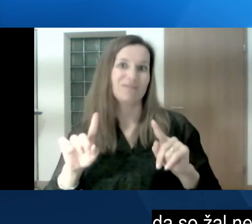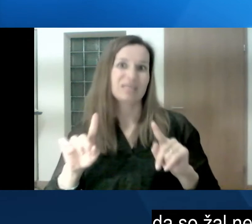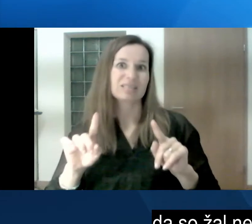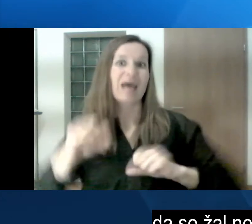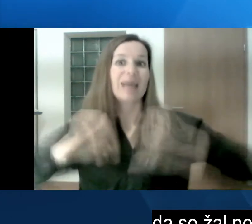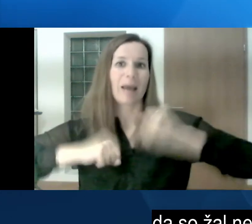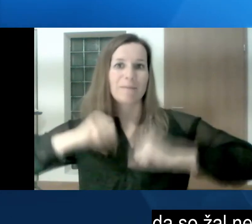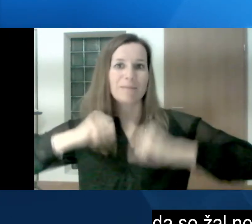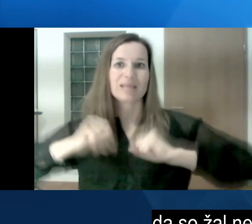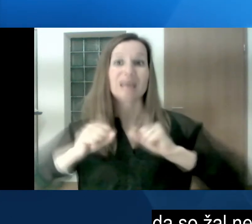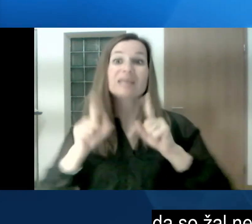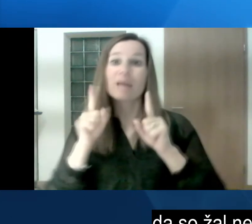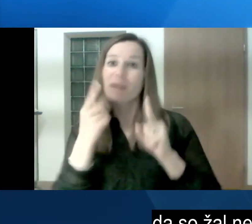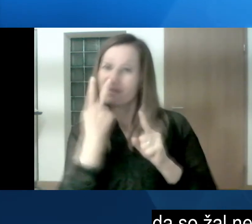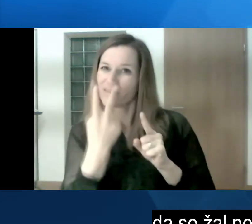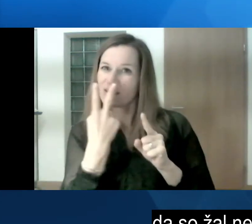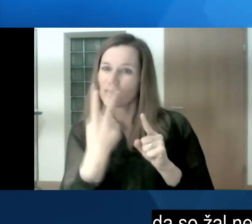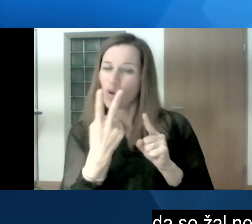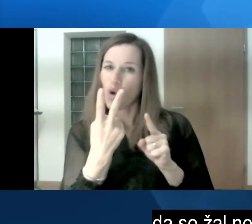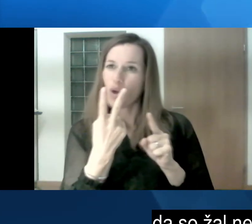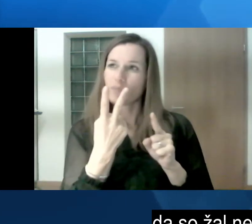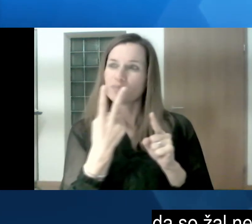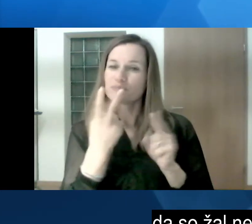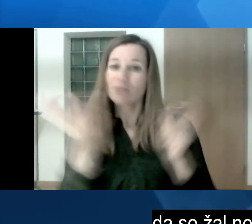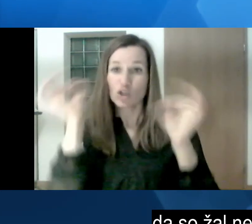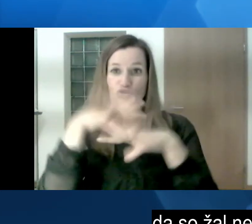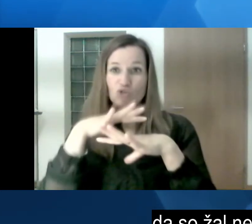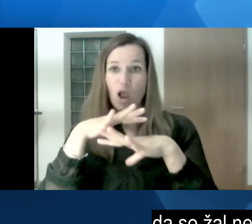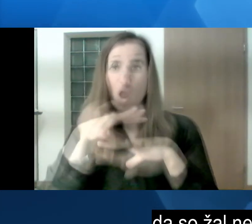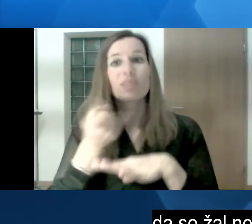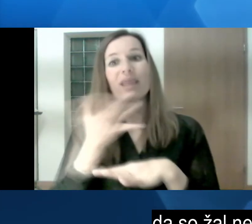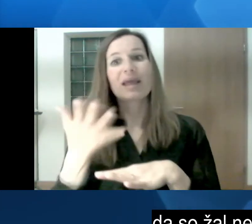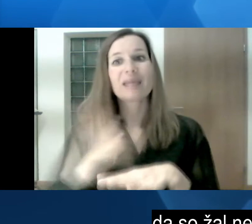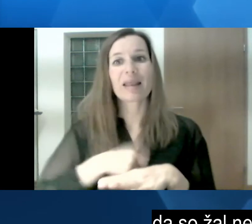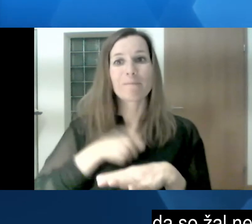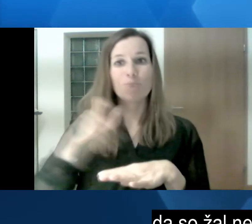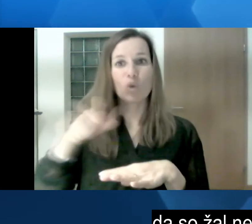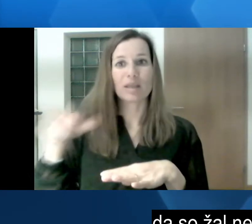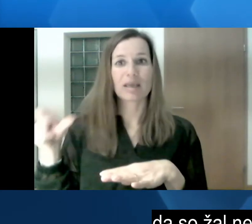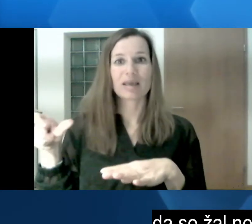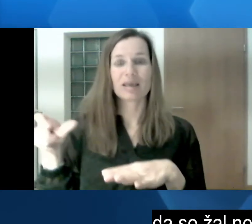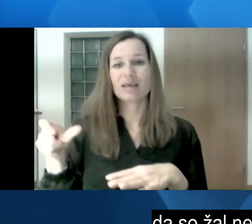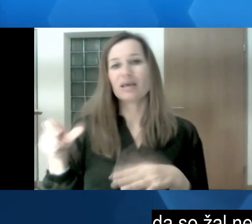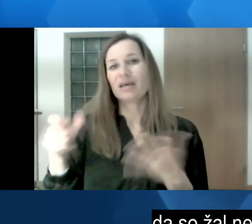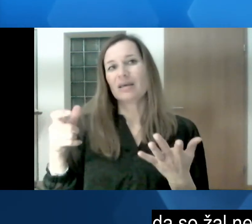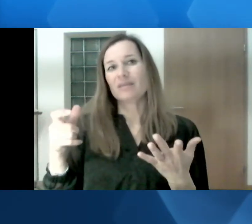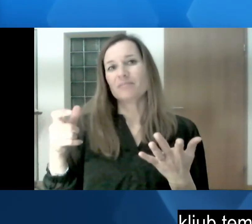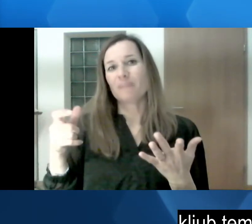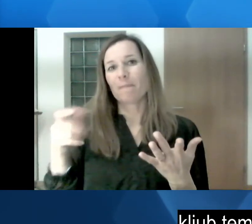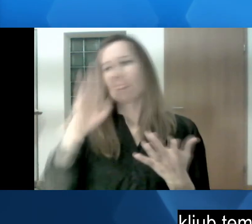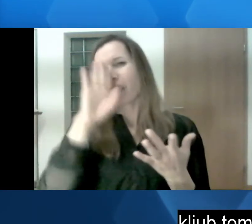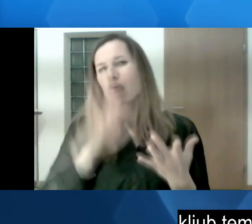opažamo, da žal so nekateri bolniki oskrbljeni ali pa recimo slaboslišne osebe s slušnimi